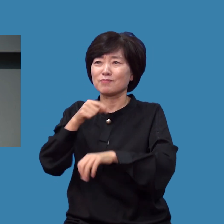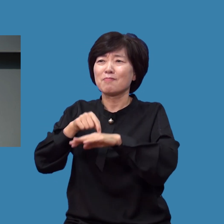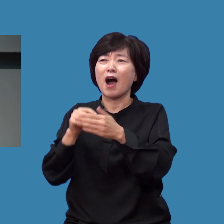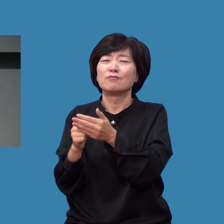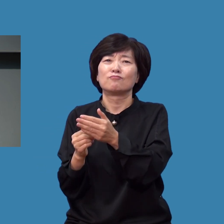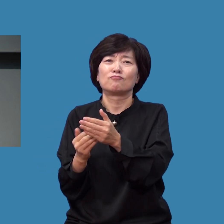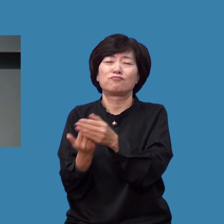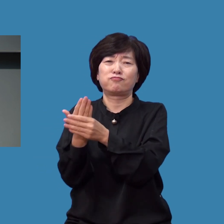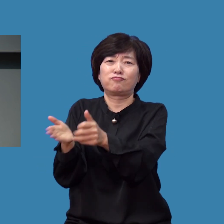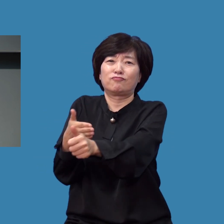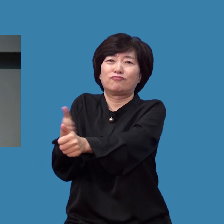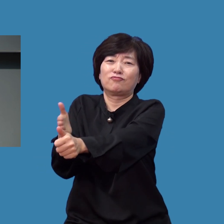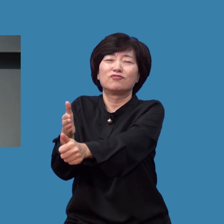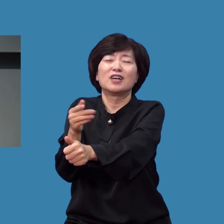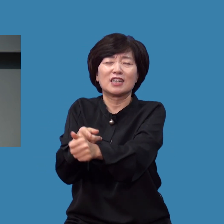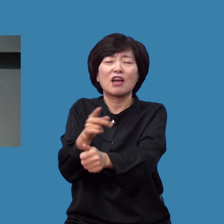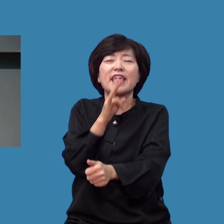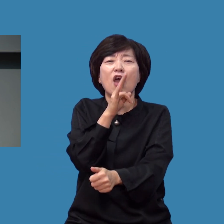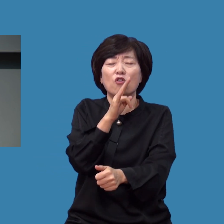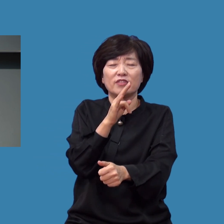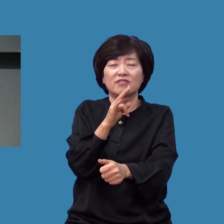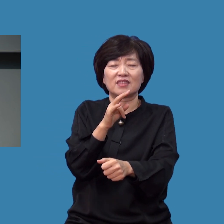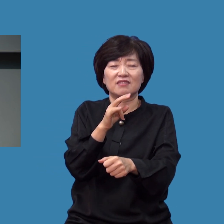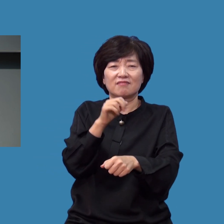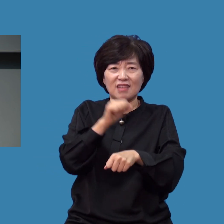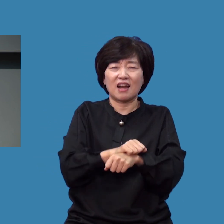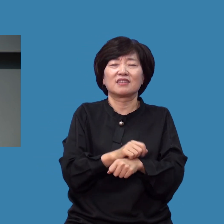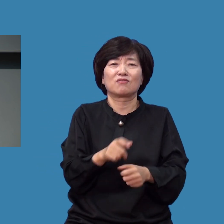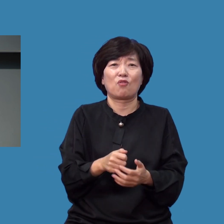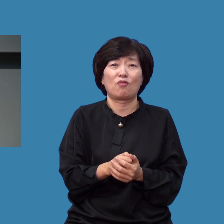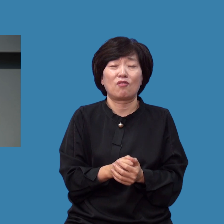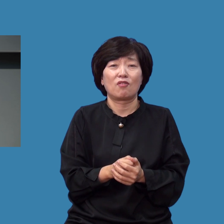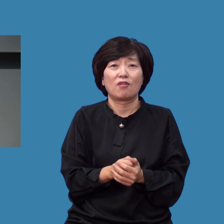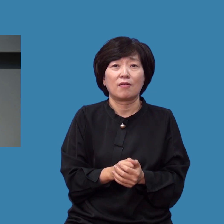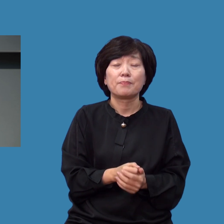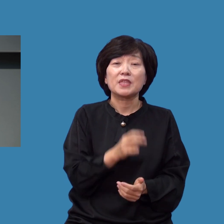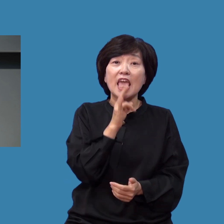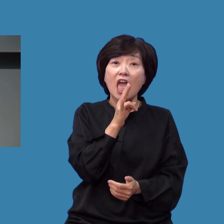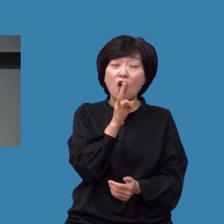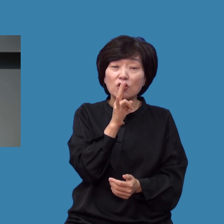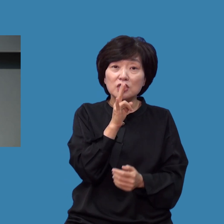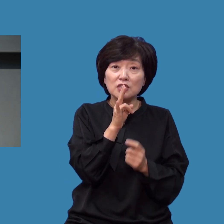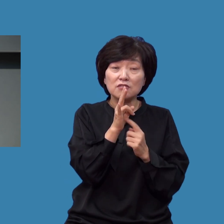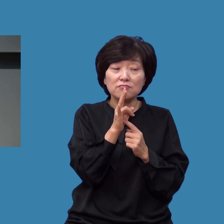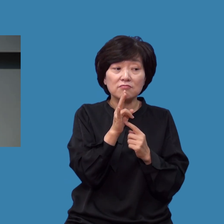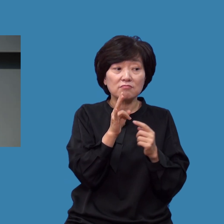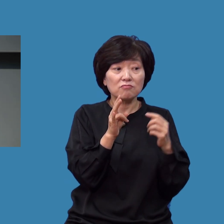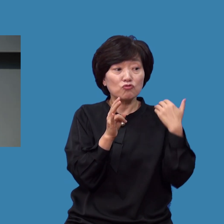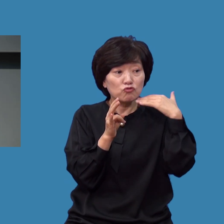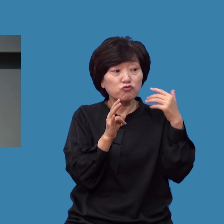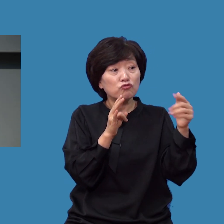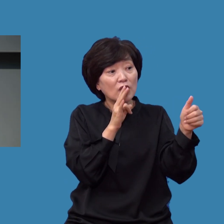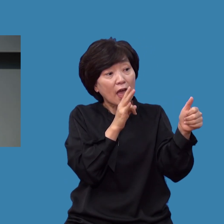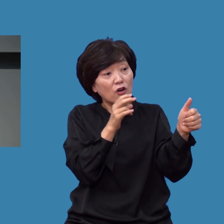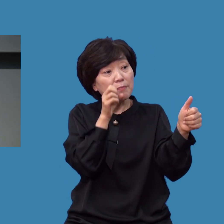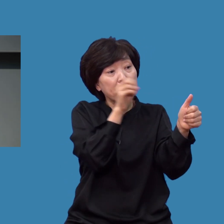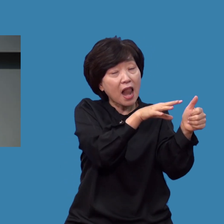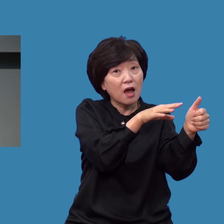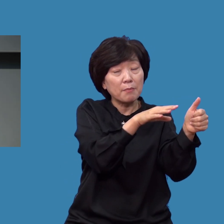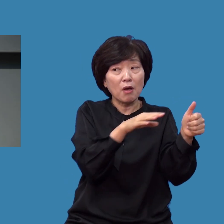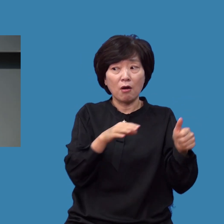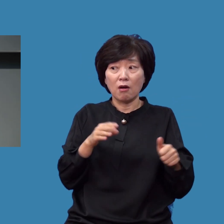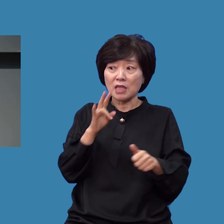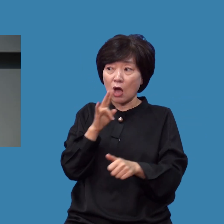속성이에요. 그래서 모든 예언은 그 예언을 그러니까 누군가가 누구에게 예언을 하고 있다면 그 예언을 듣는 사람